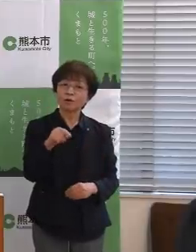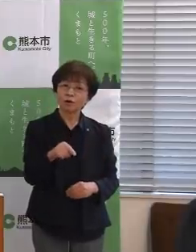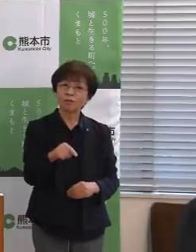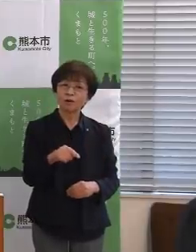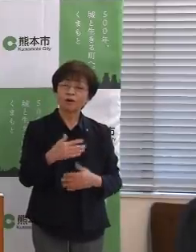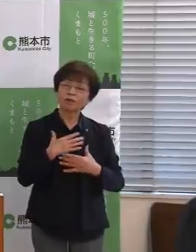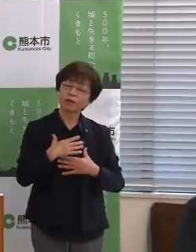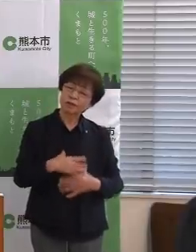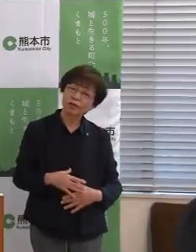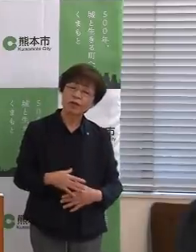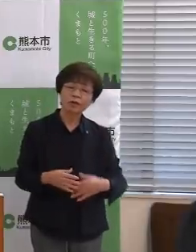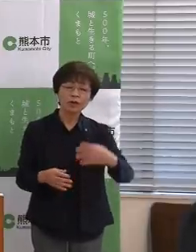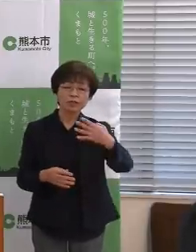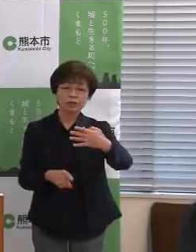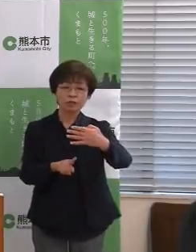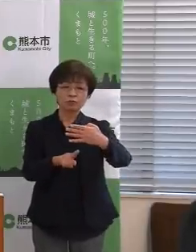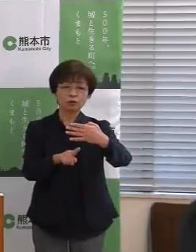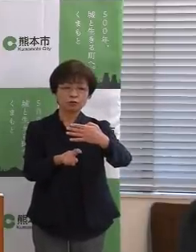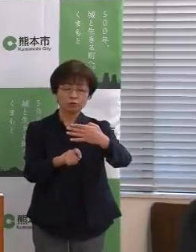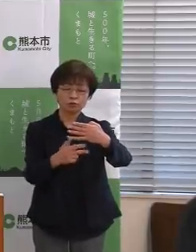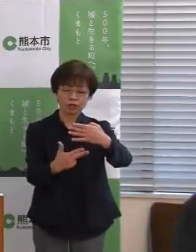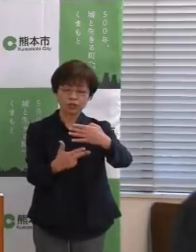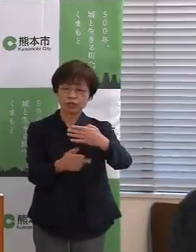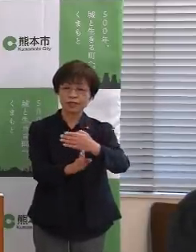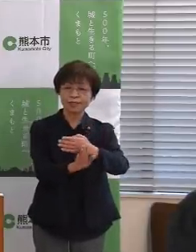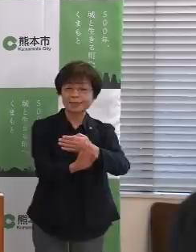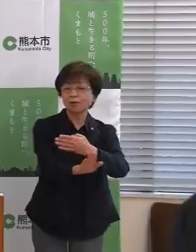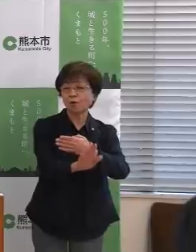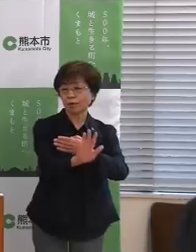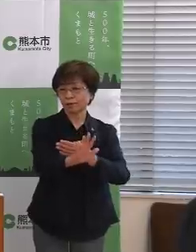感が出てきたこの4月17日以降であります。で